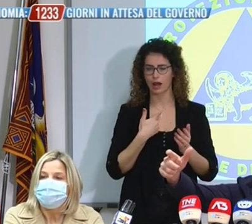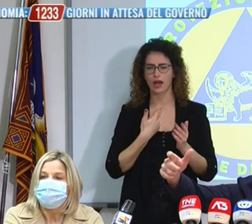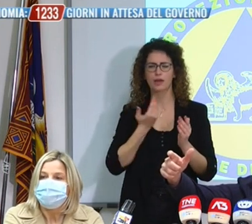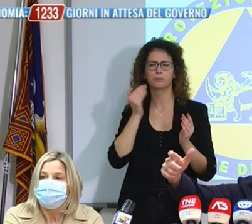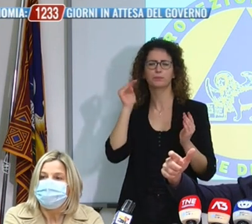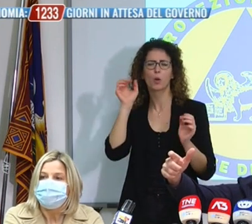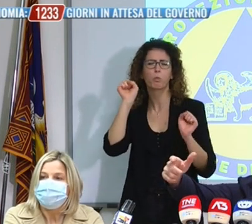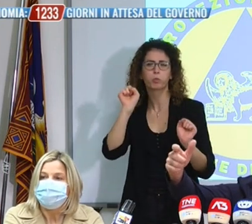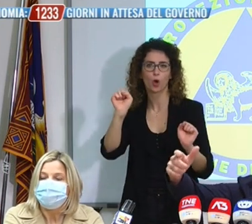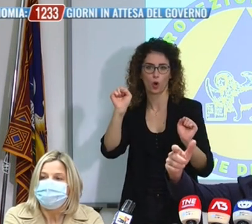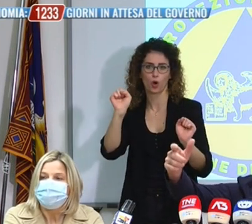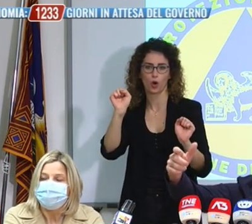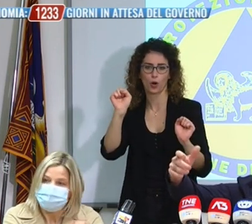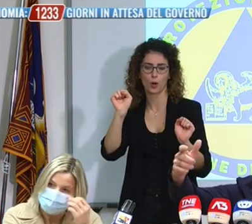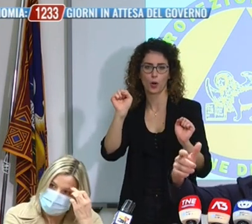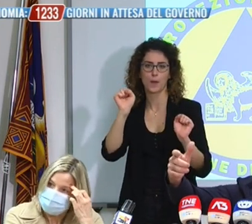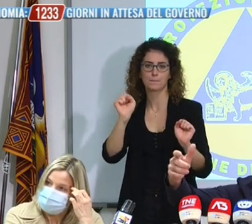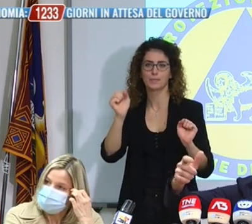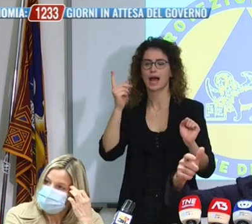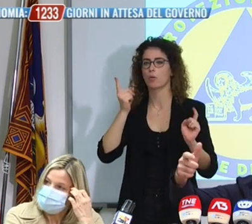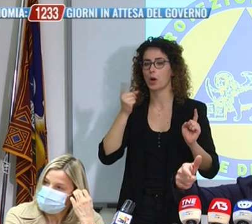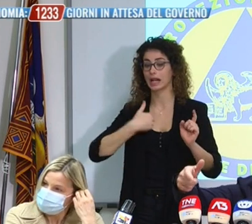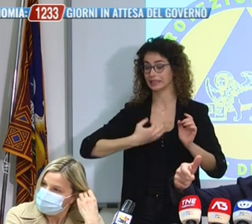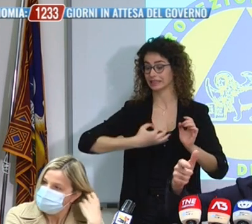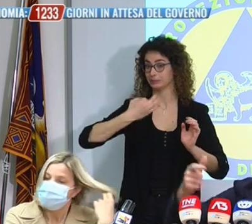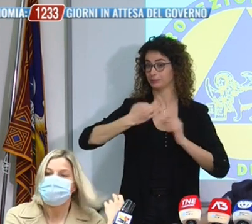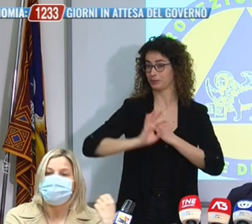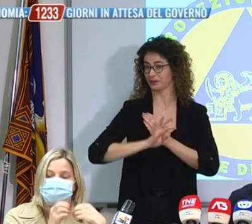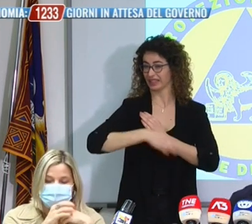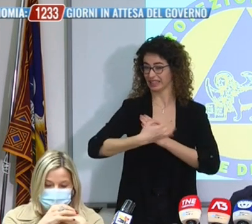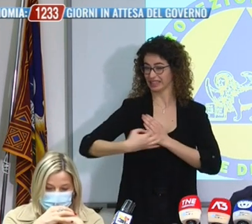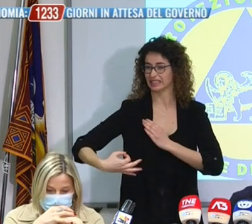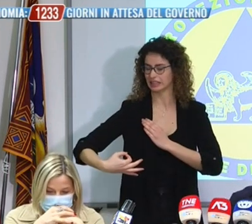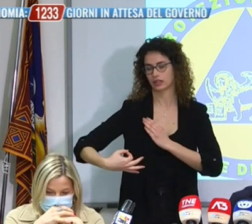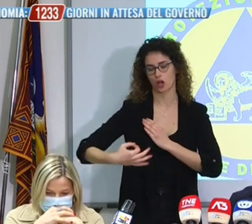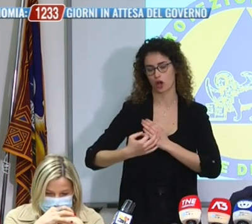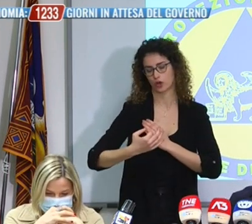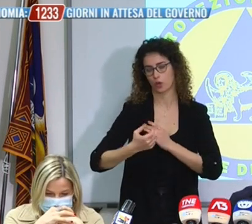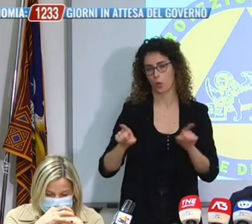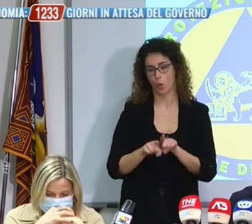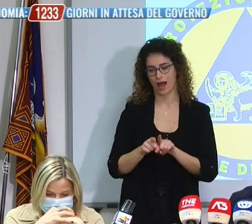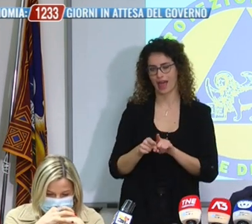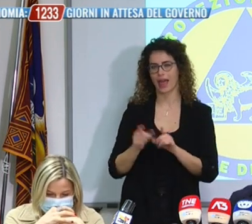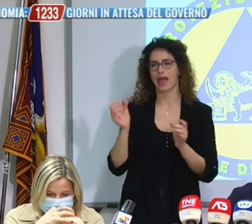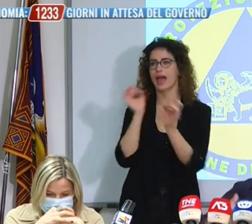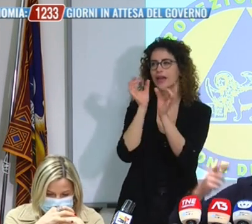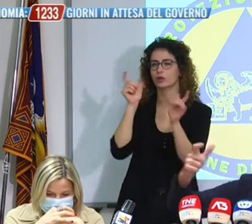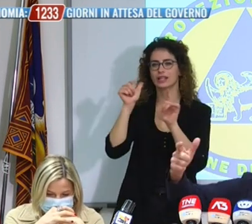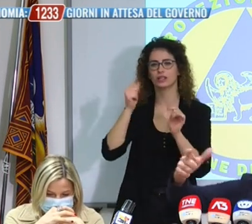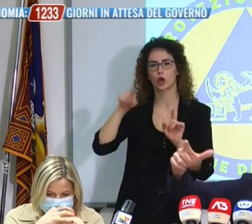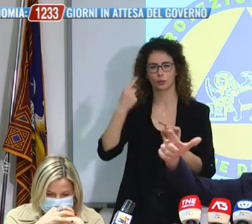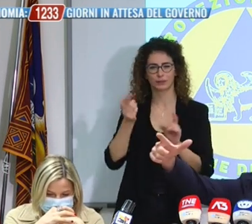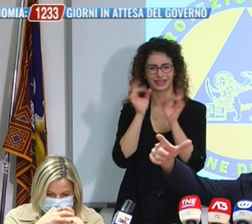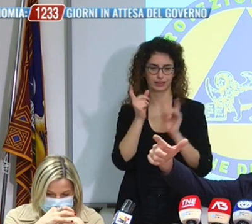proiezione, ma con ovviamente non la precisione del meteo per le prossime 24 ore. Però è giusto,